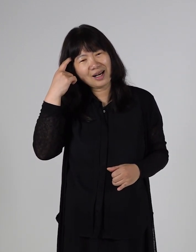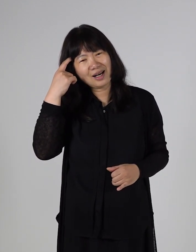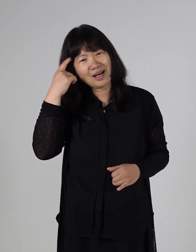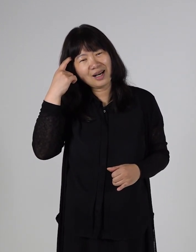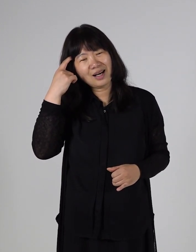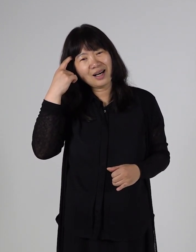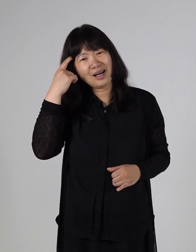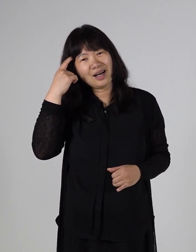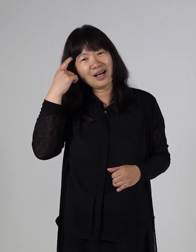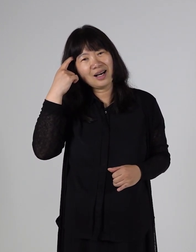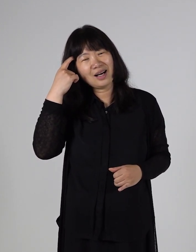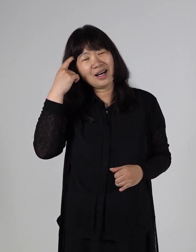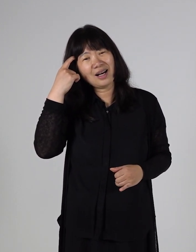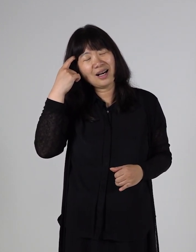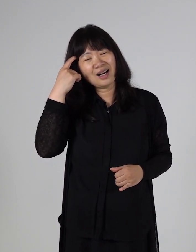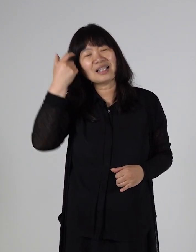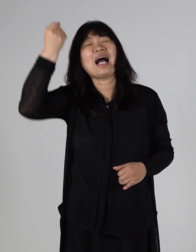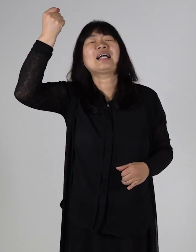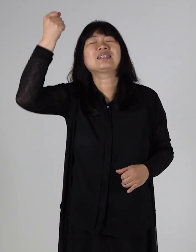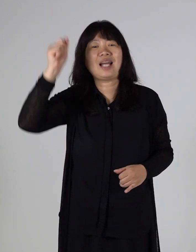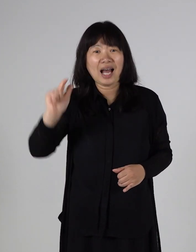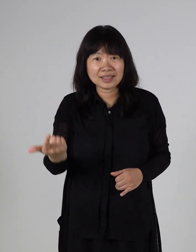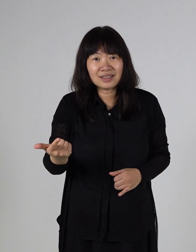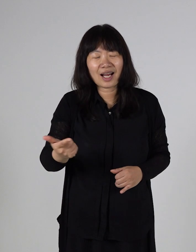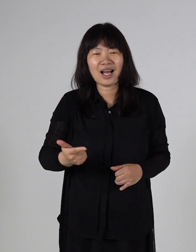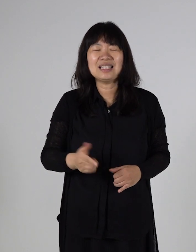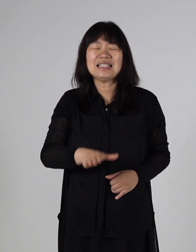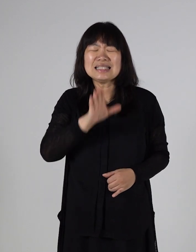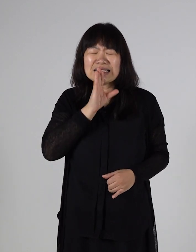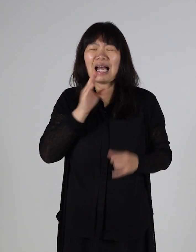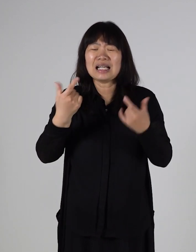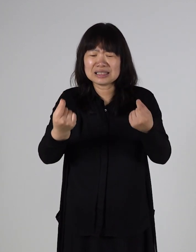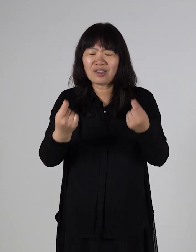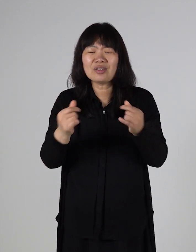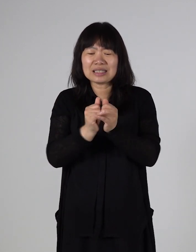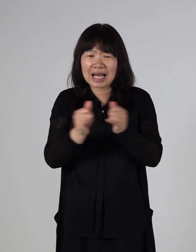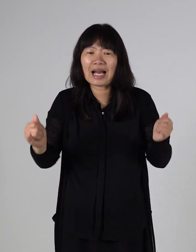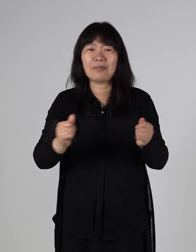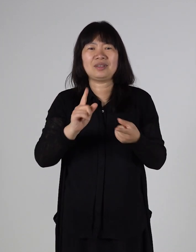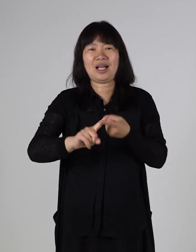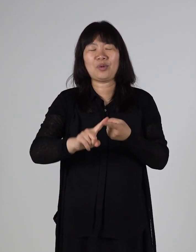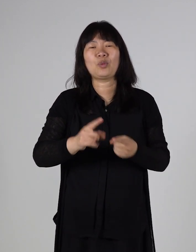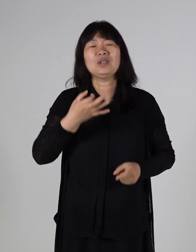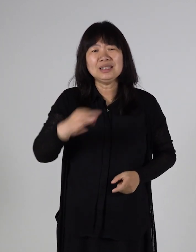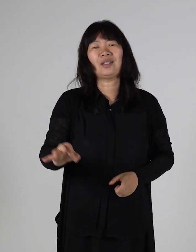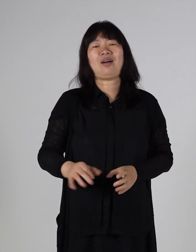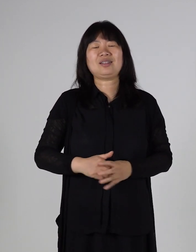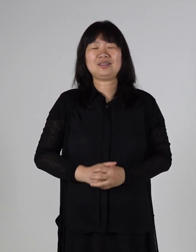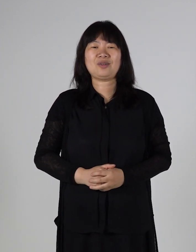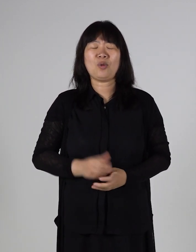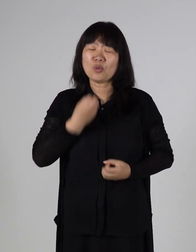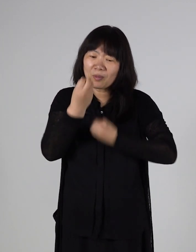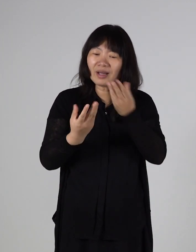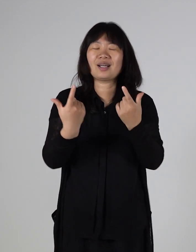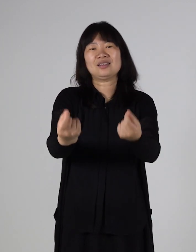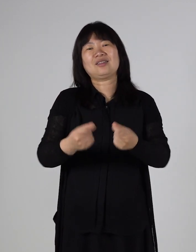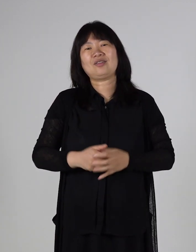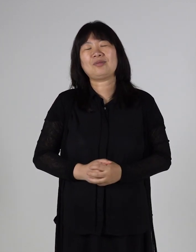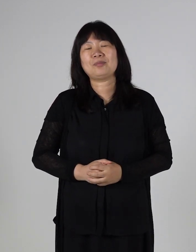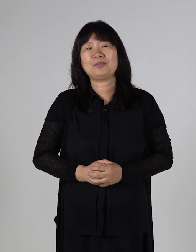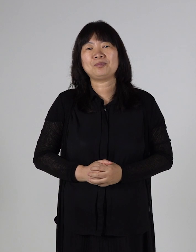우리가 비천하게 여길 건덕지가 없잖아요. 그러니까 비천한 존재인데, 그래서 성경을